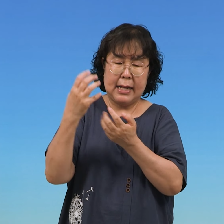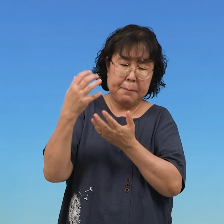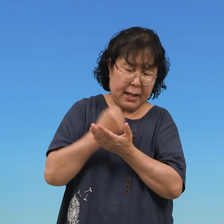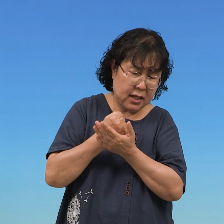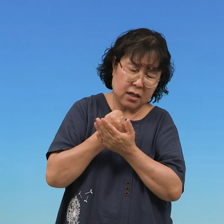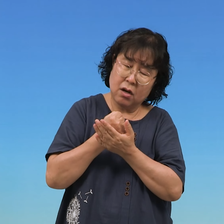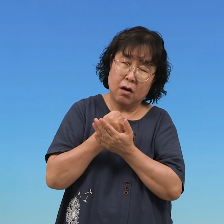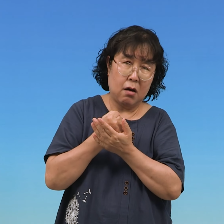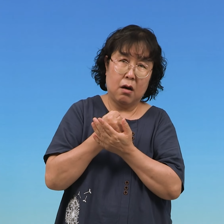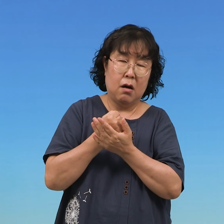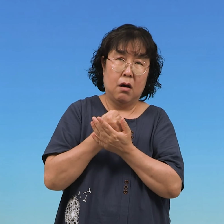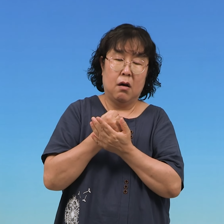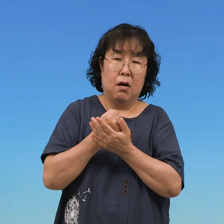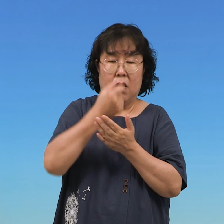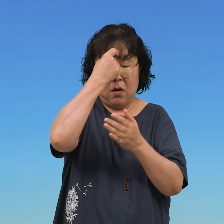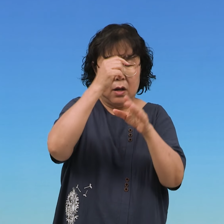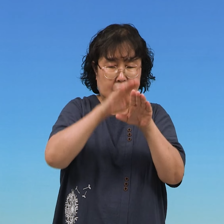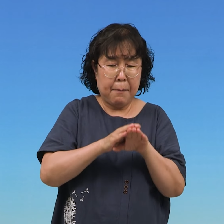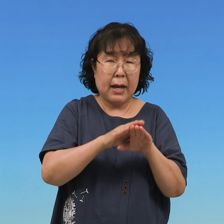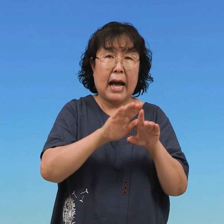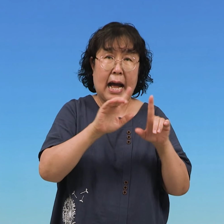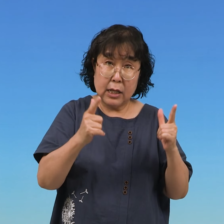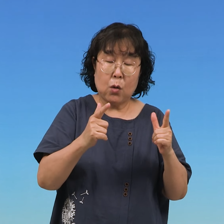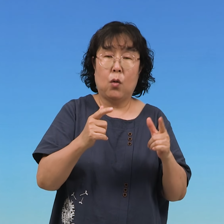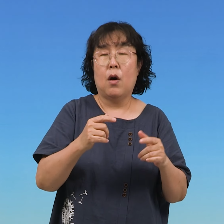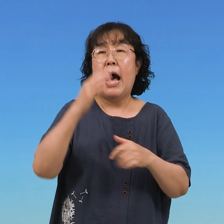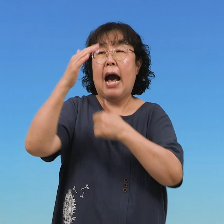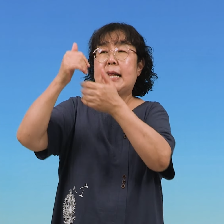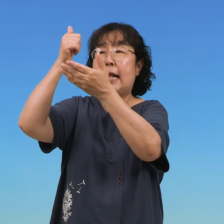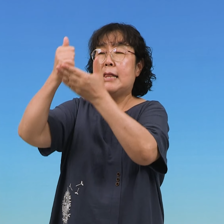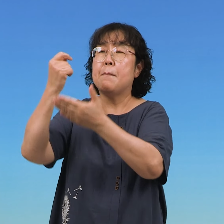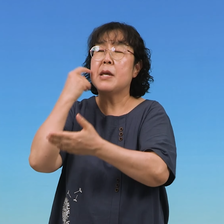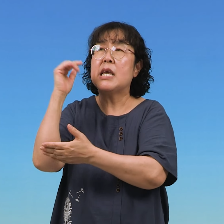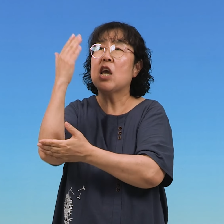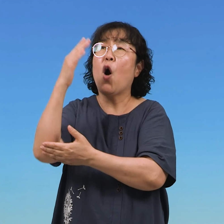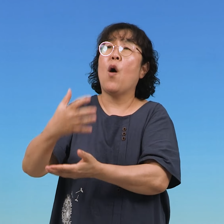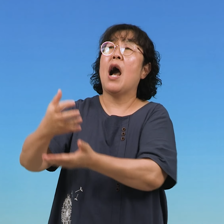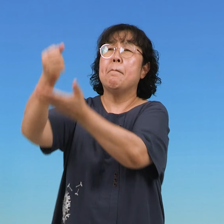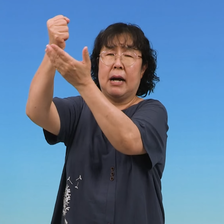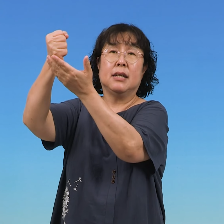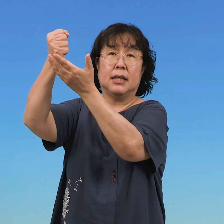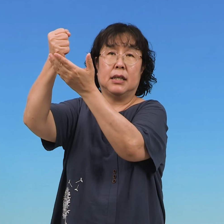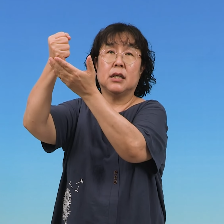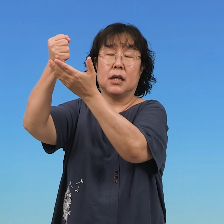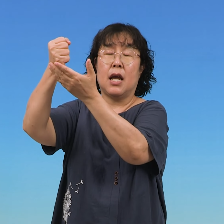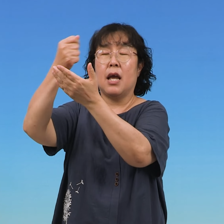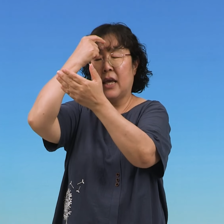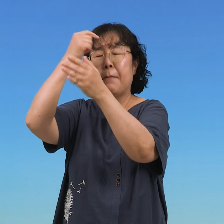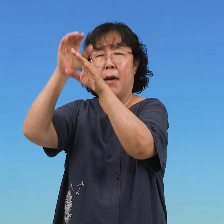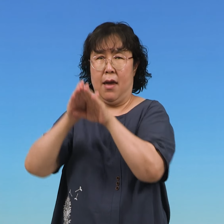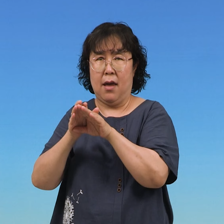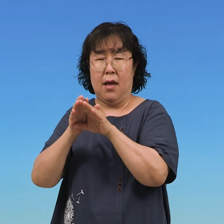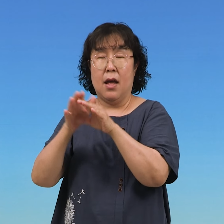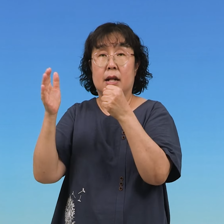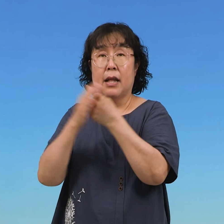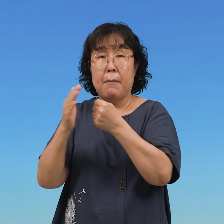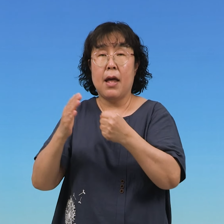초점이 아니고요, 하나님이 영광 받으시는 게 초점이에요. 우리까지 은혜 받으면 더할 나위 없이